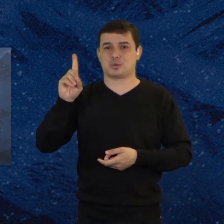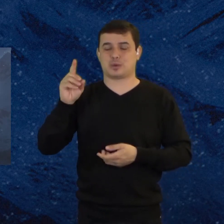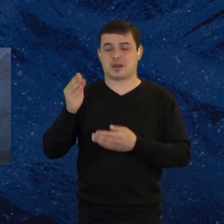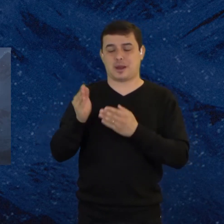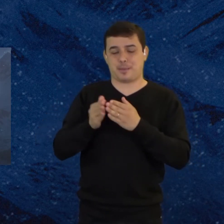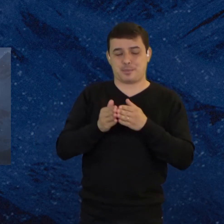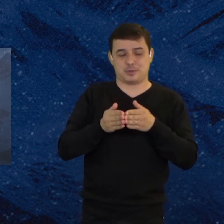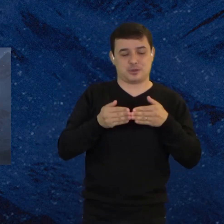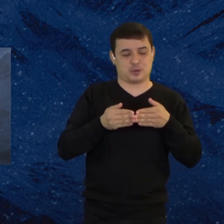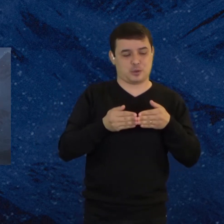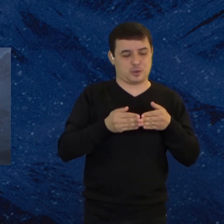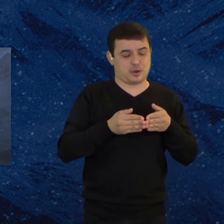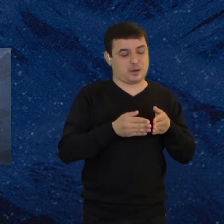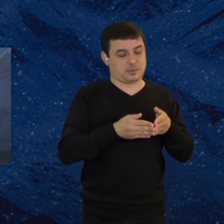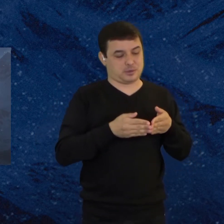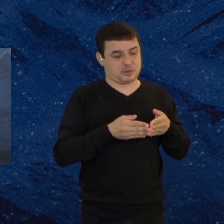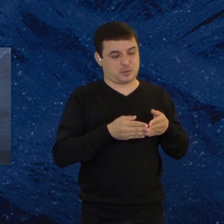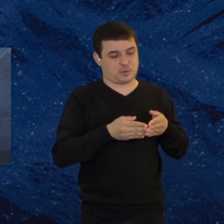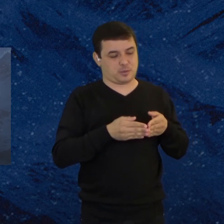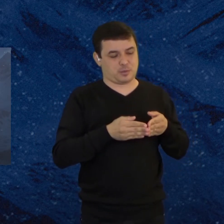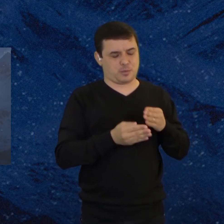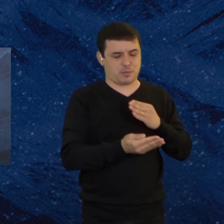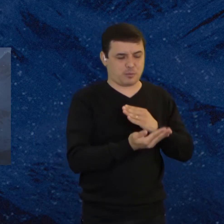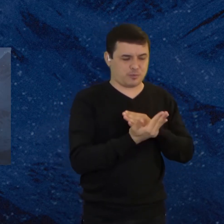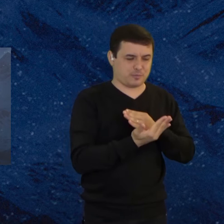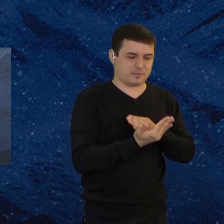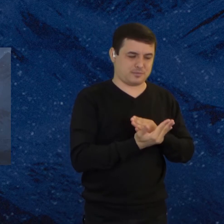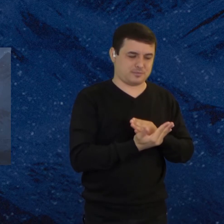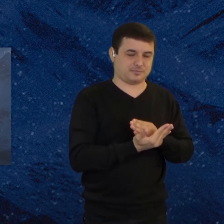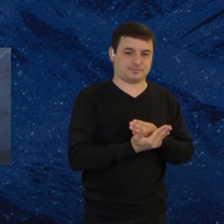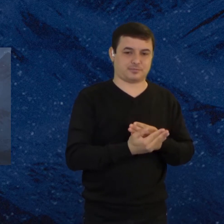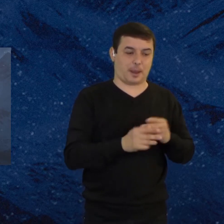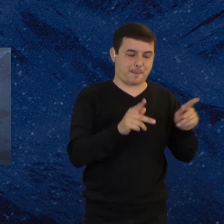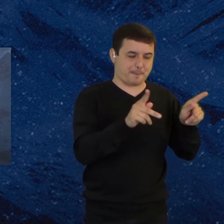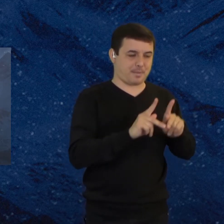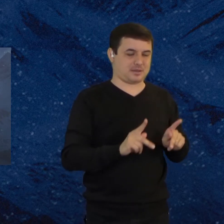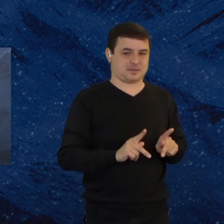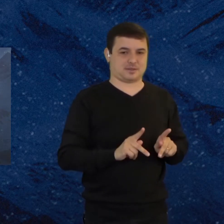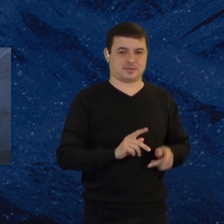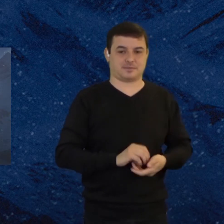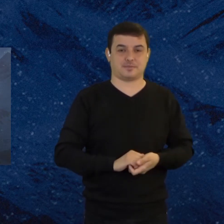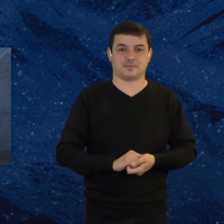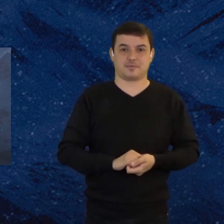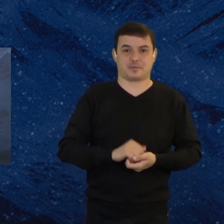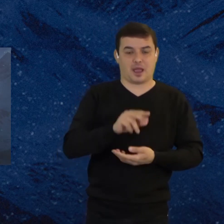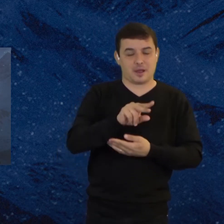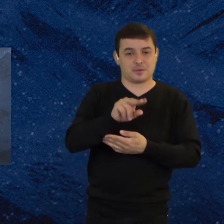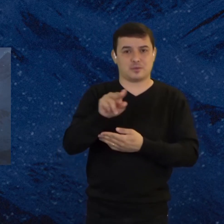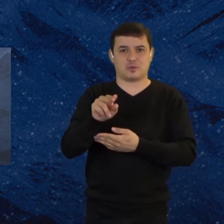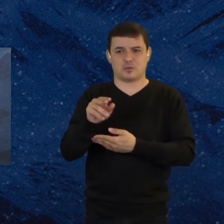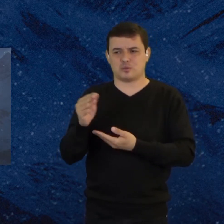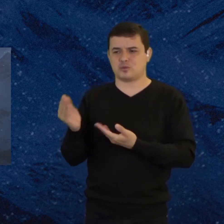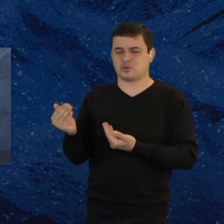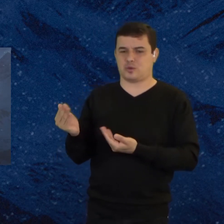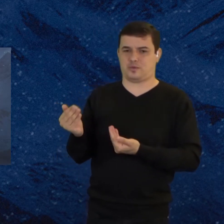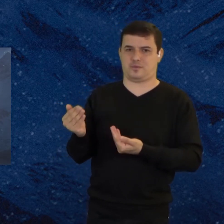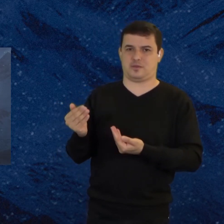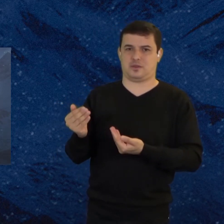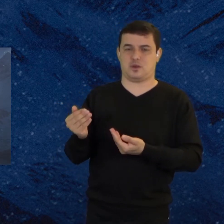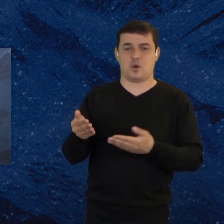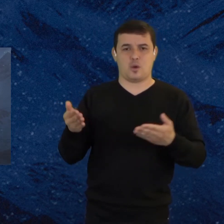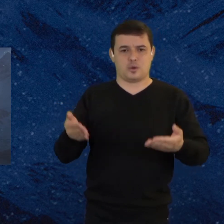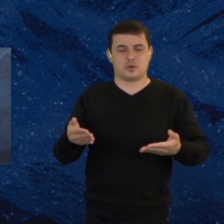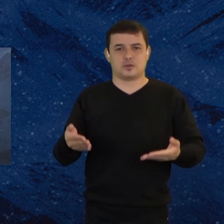favor. Então, meus queridos jovens, irmãos e irmãs, vamos abraçar